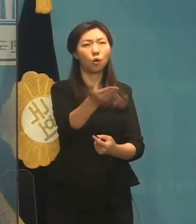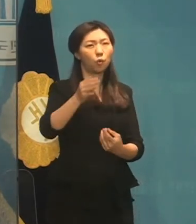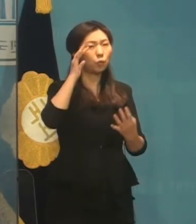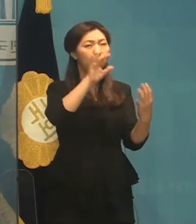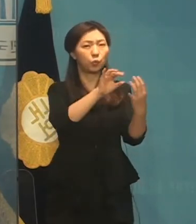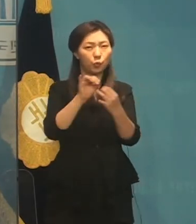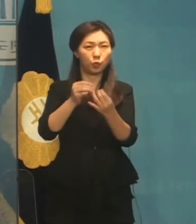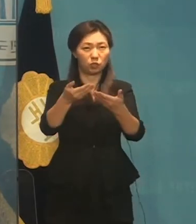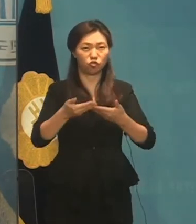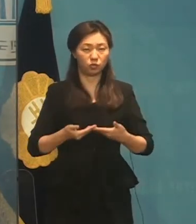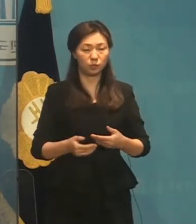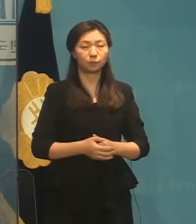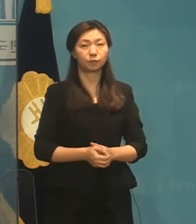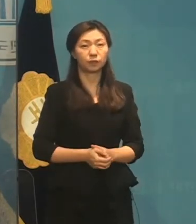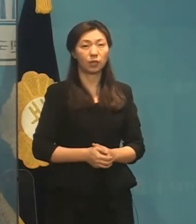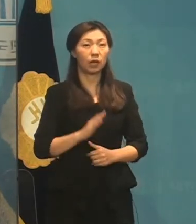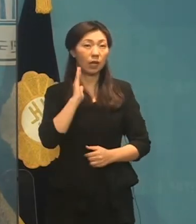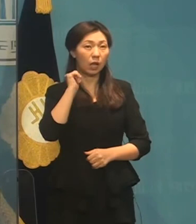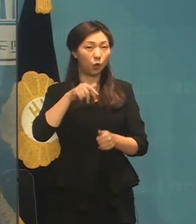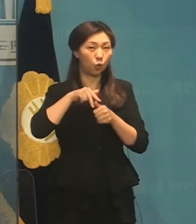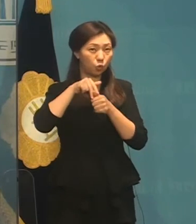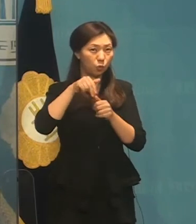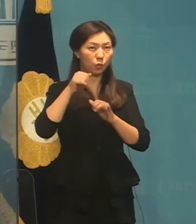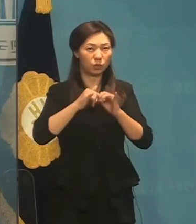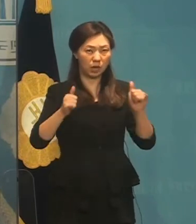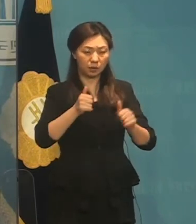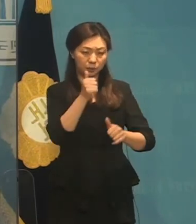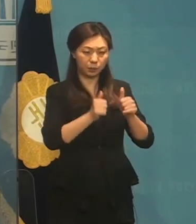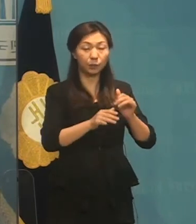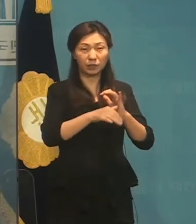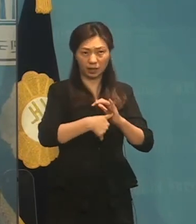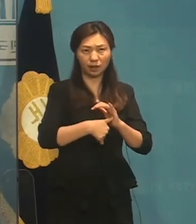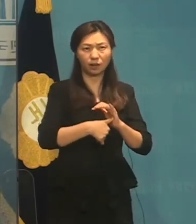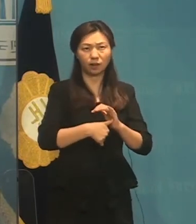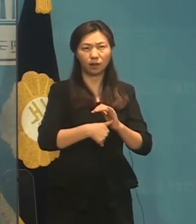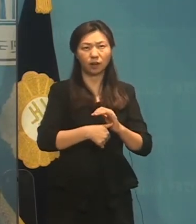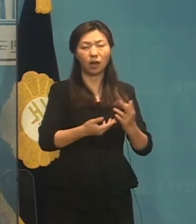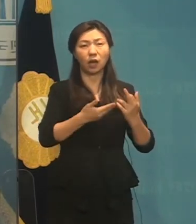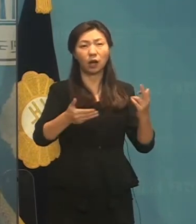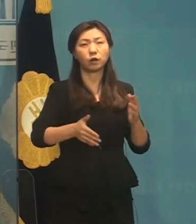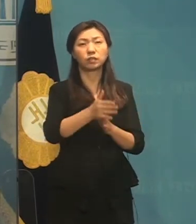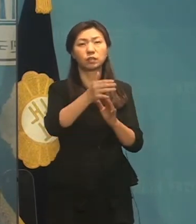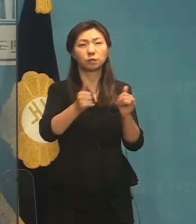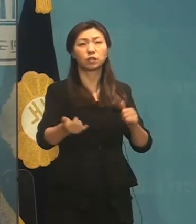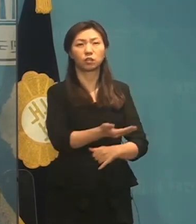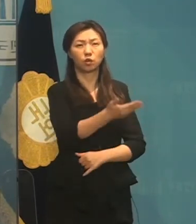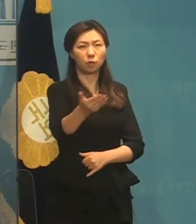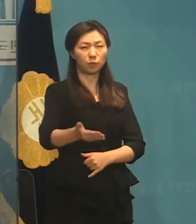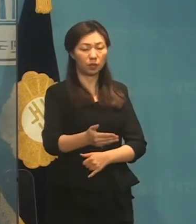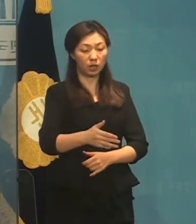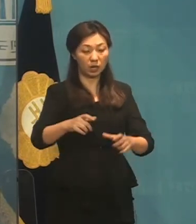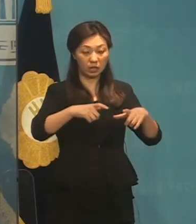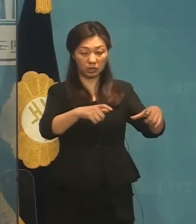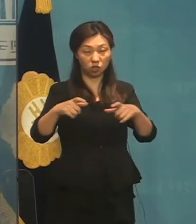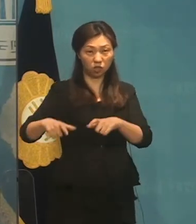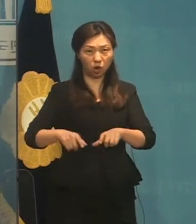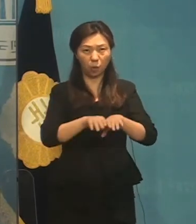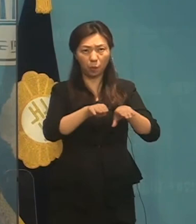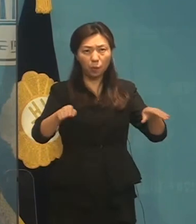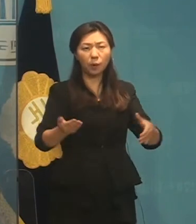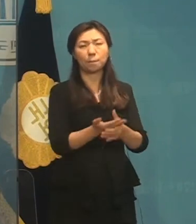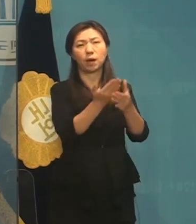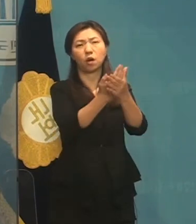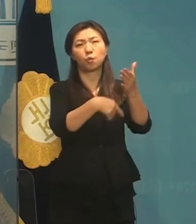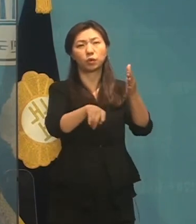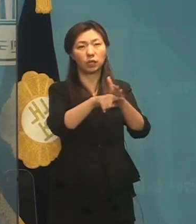주셨습니다. 이번 대선 경선을 기회로 강원도민께 직접 균형발전의 큰 구상을 밝히고 강원도를 위한